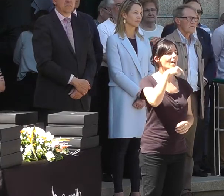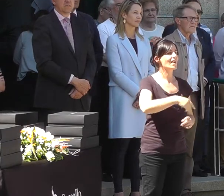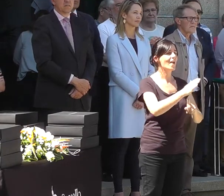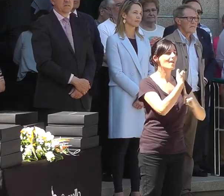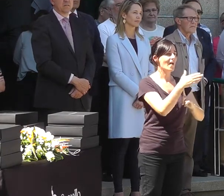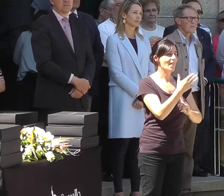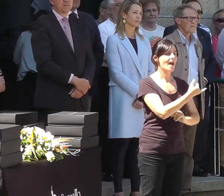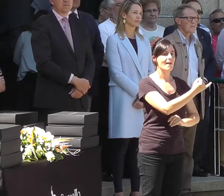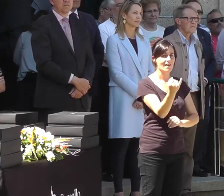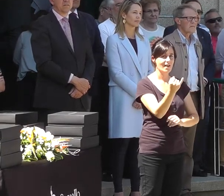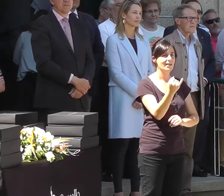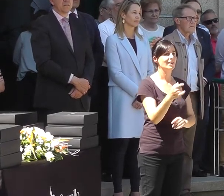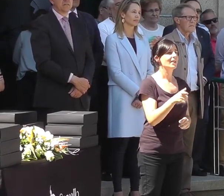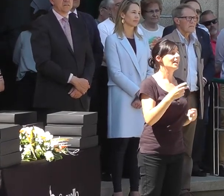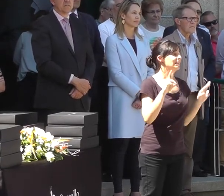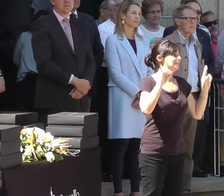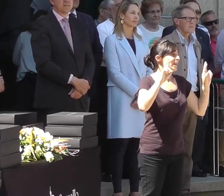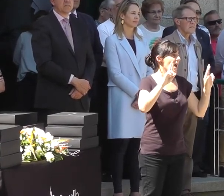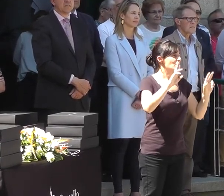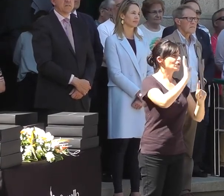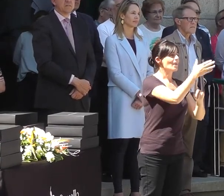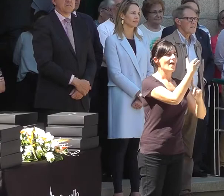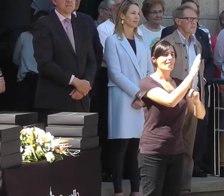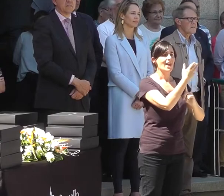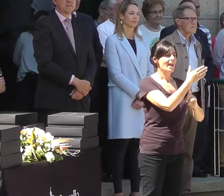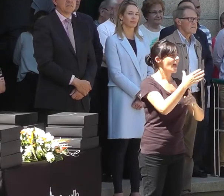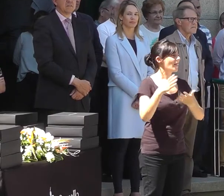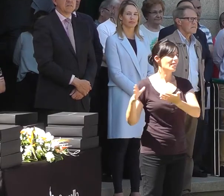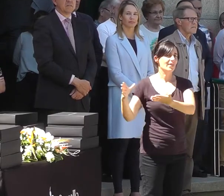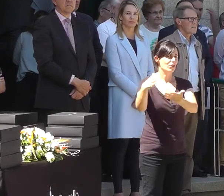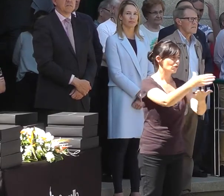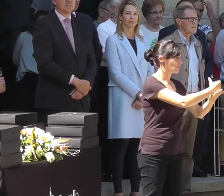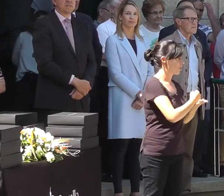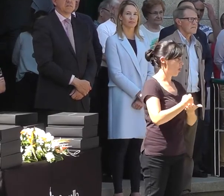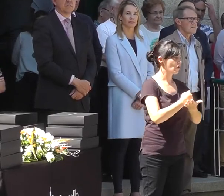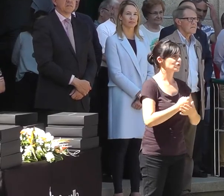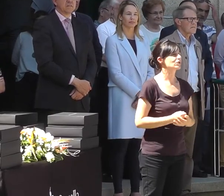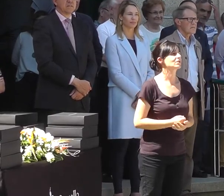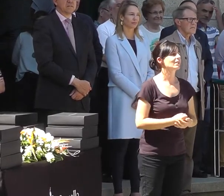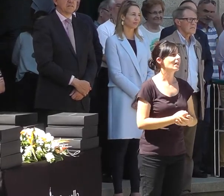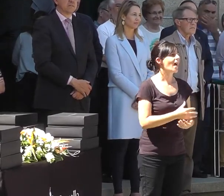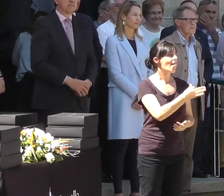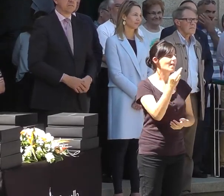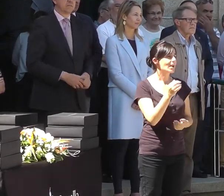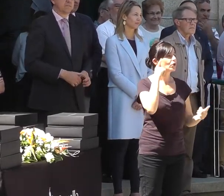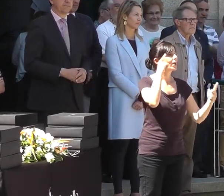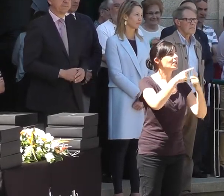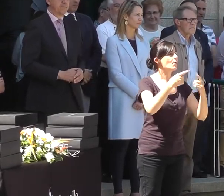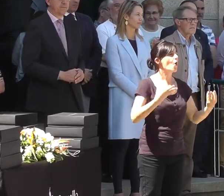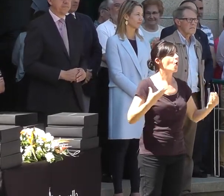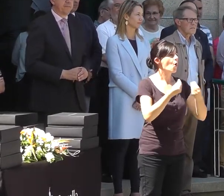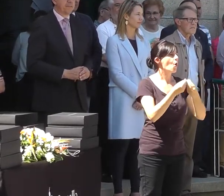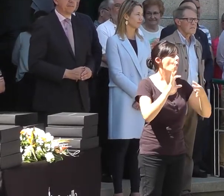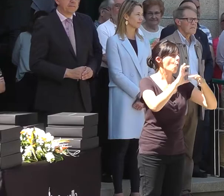bandeira, que ondee para todos e para todas, e que nos sirva como elemento de unión e de cohesión para facer desta nosa